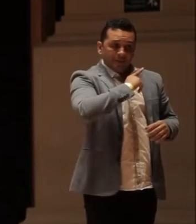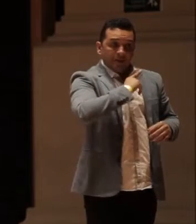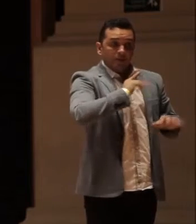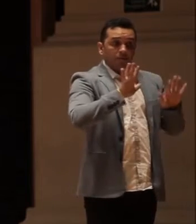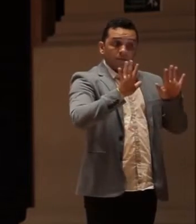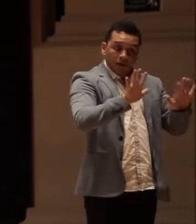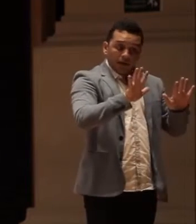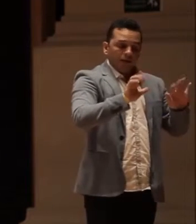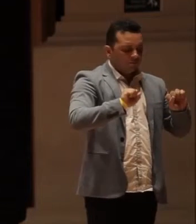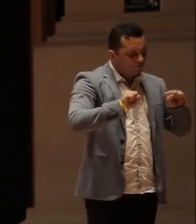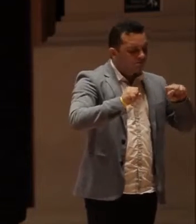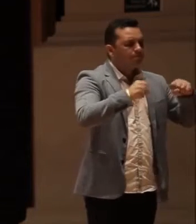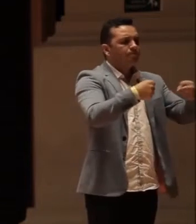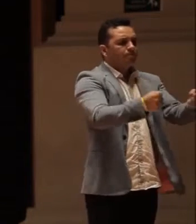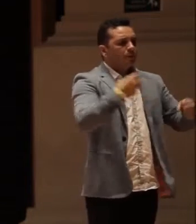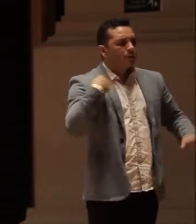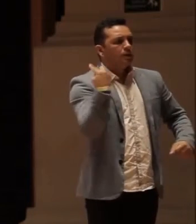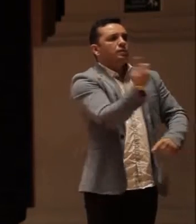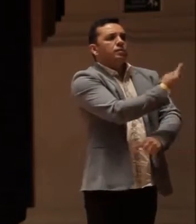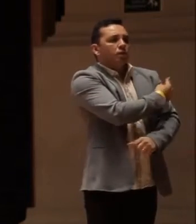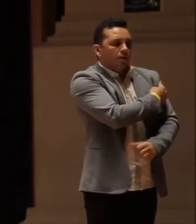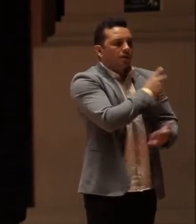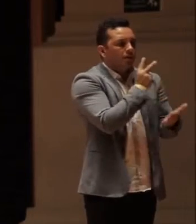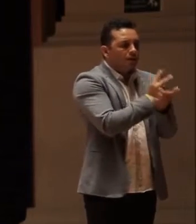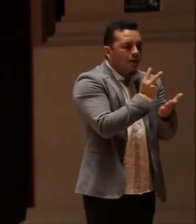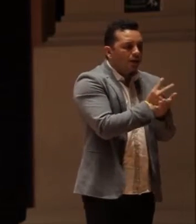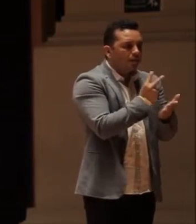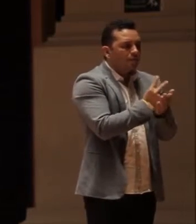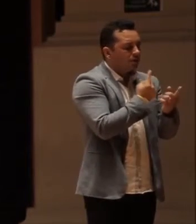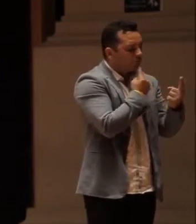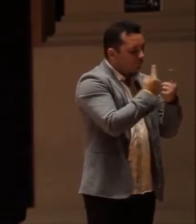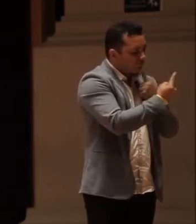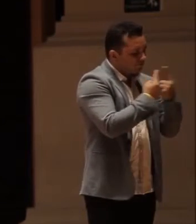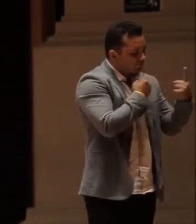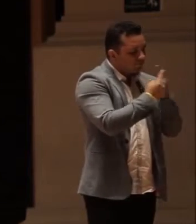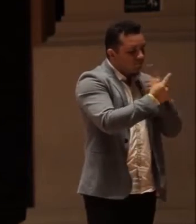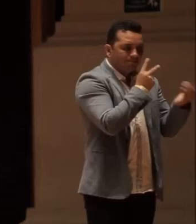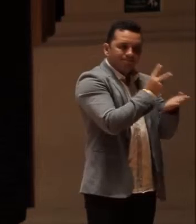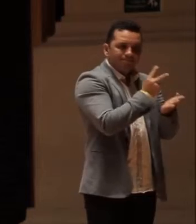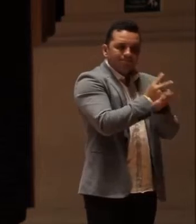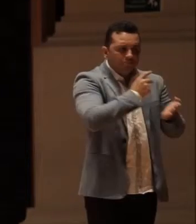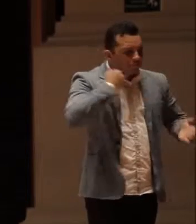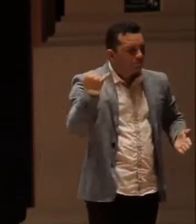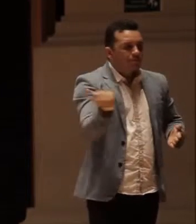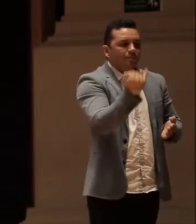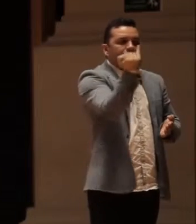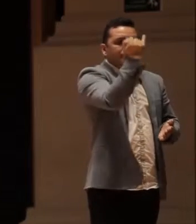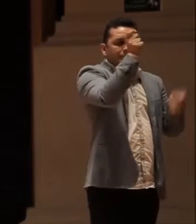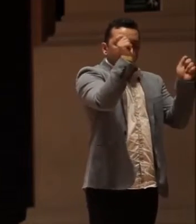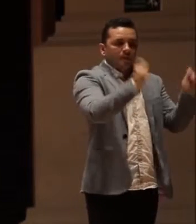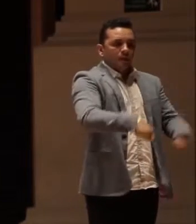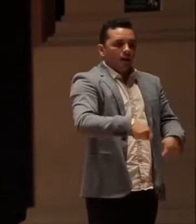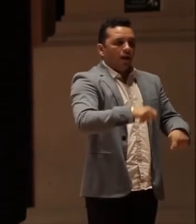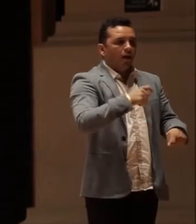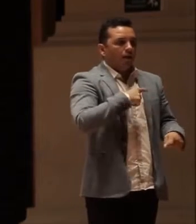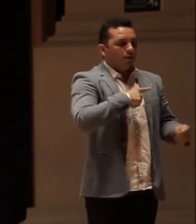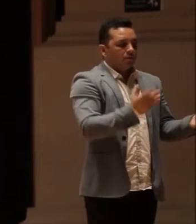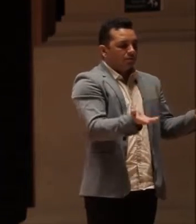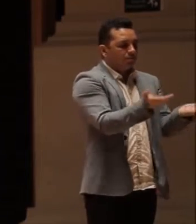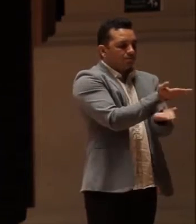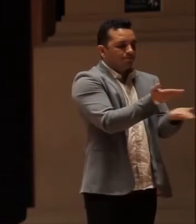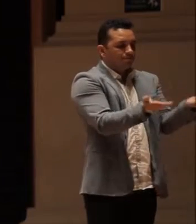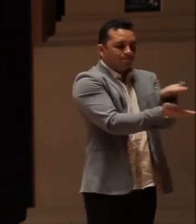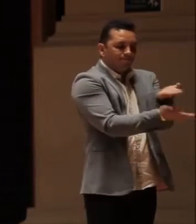para todos nós. E o diálogo constante é indispensável para que essa relação avance e traga